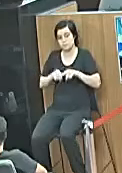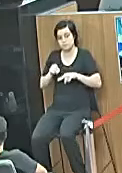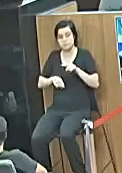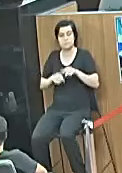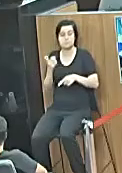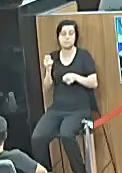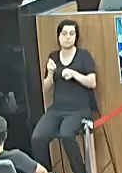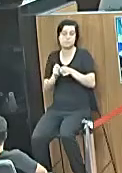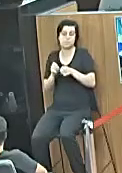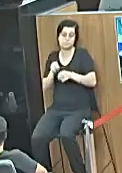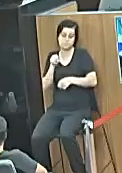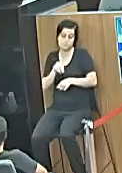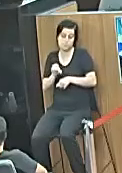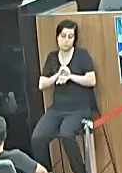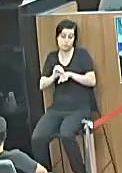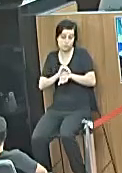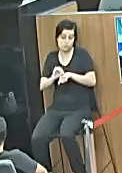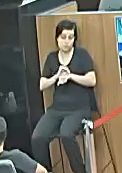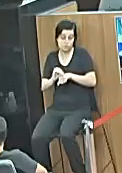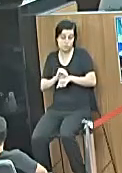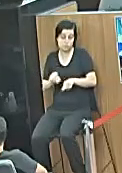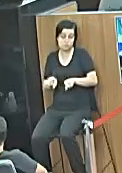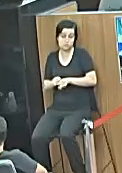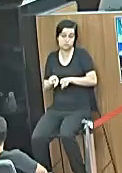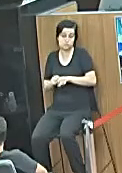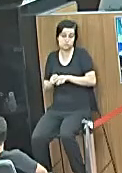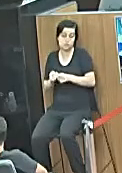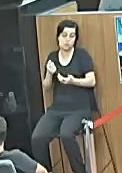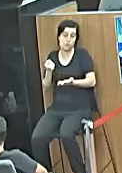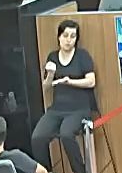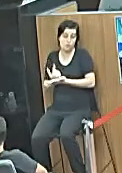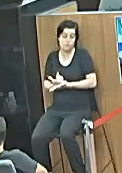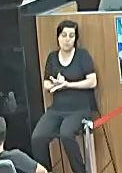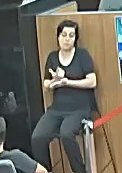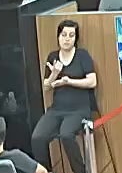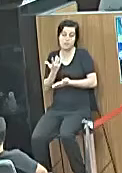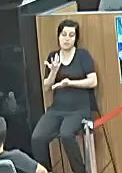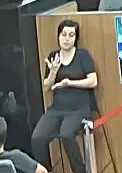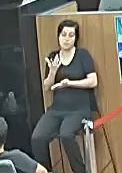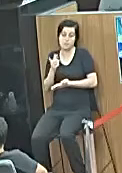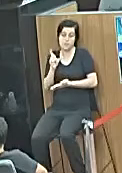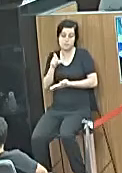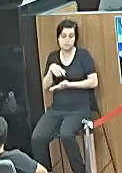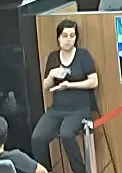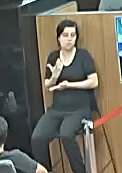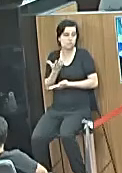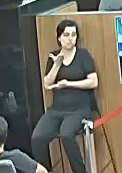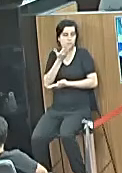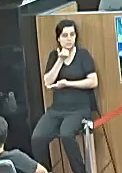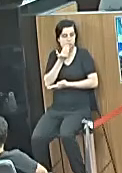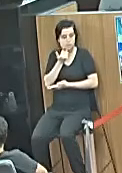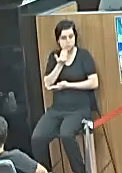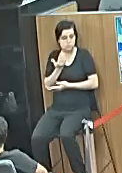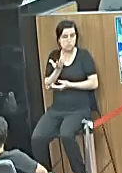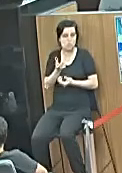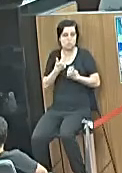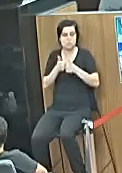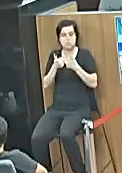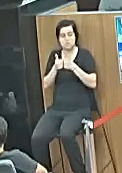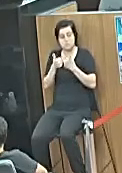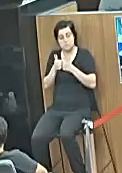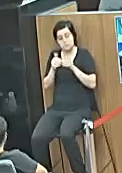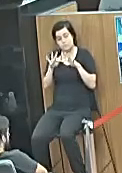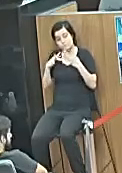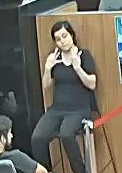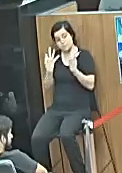dessas oficinas e também para a compra de passagens e despesas com alimentação e transporte das